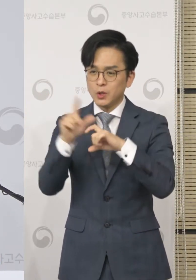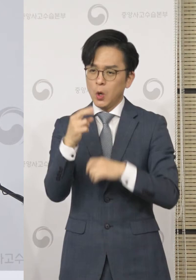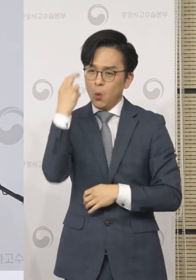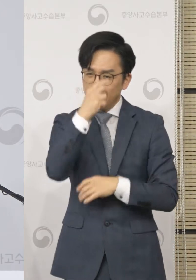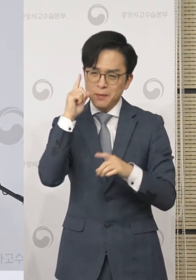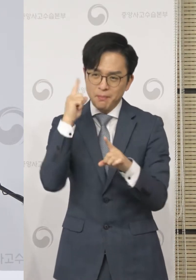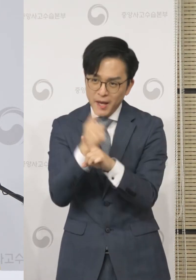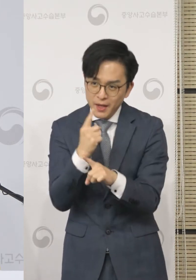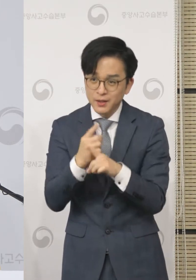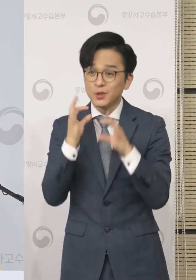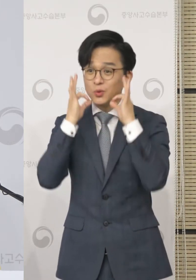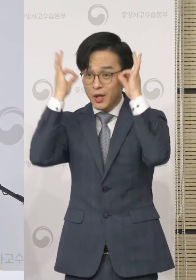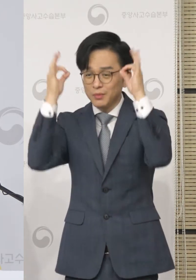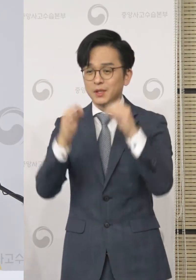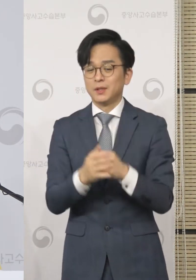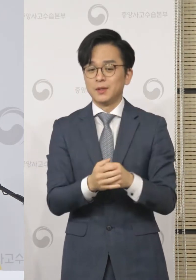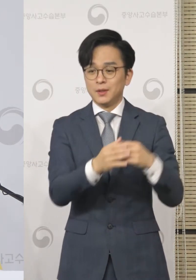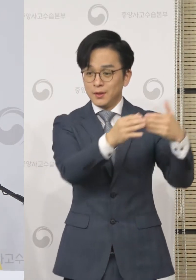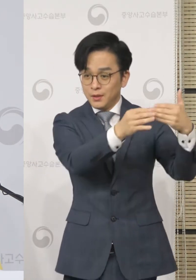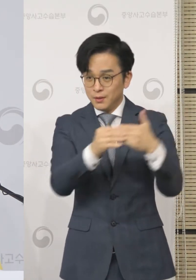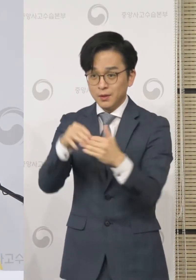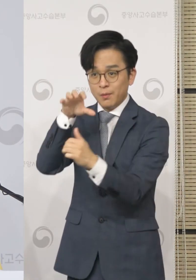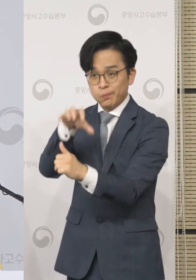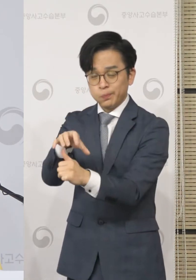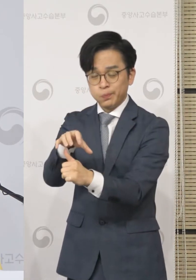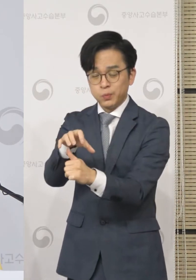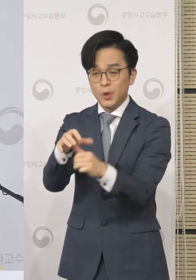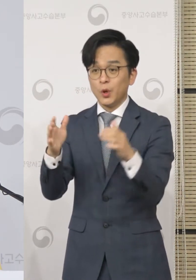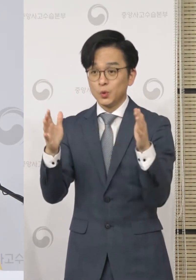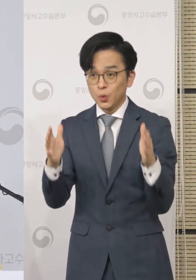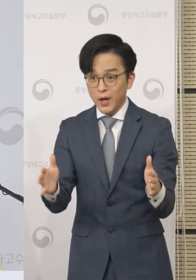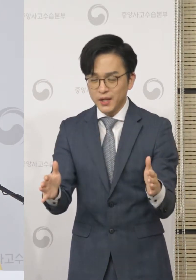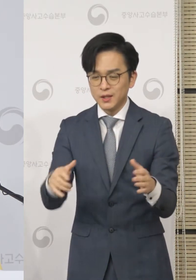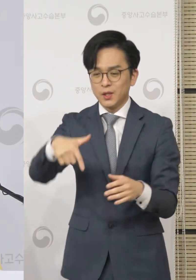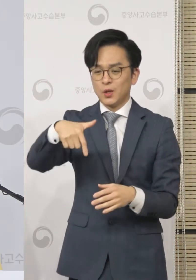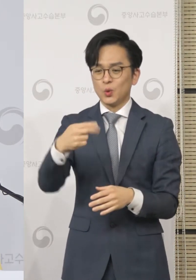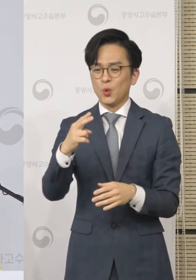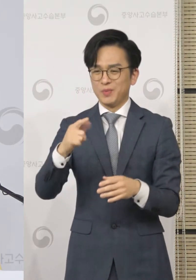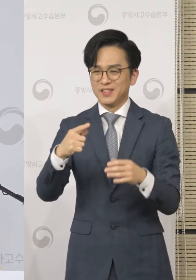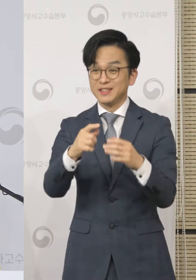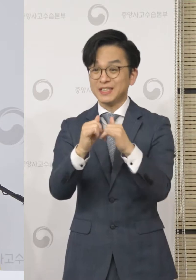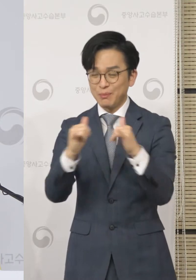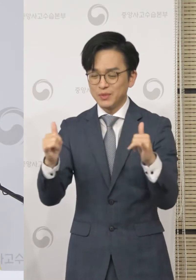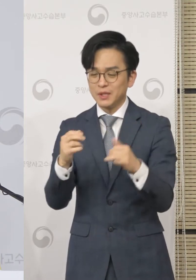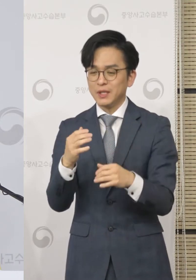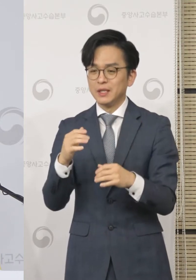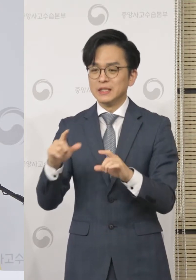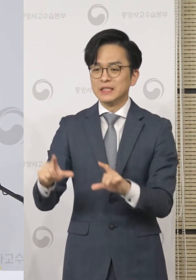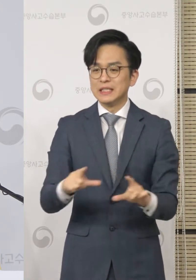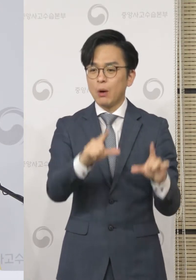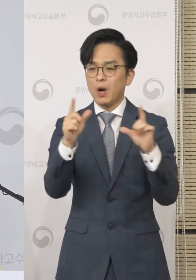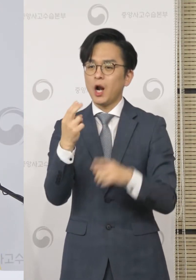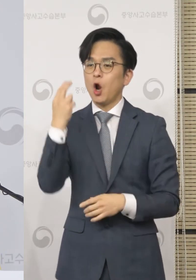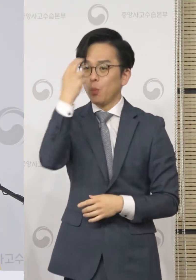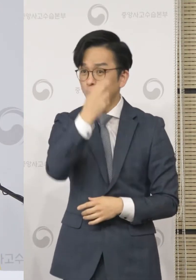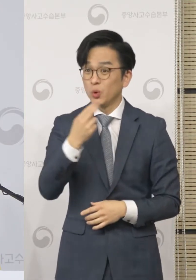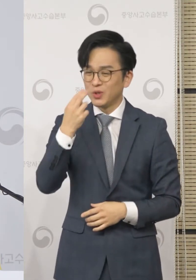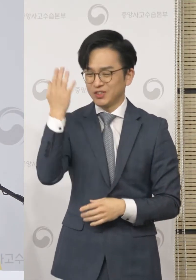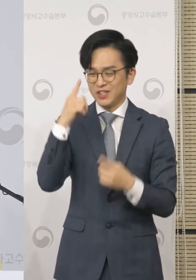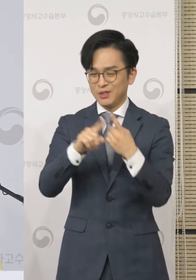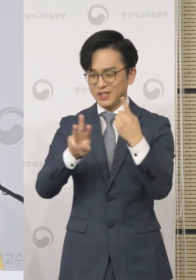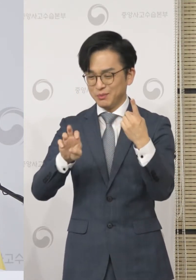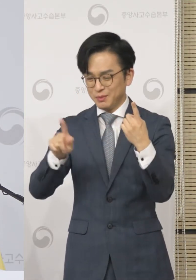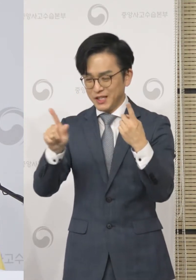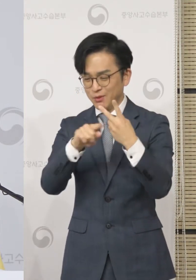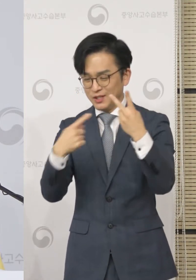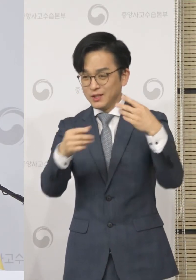하겠습니다. 입소 기간 동안 교민의 생활보호도 종전과 마찬가지로 진행될